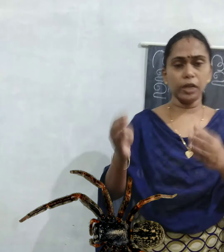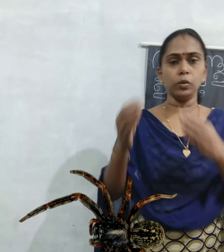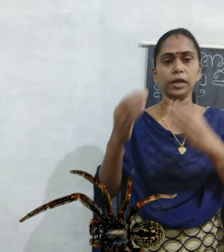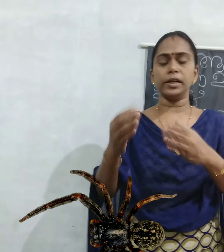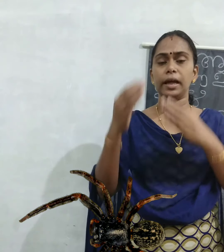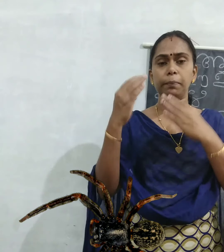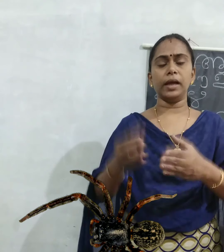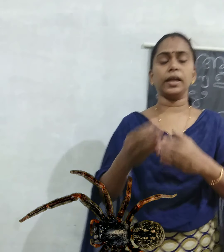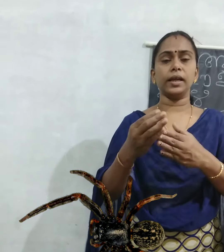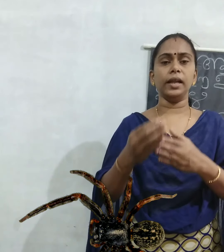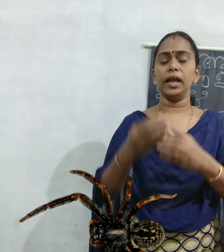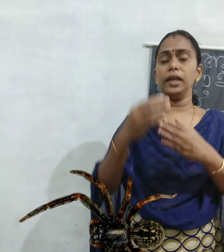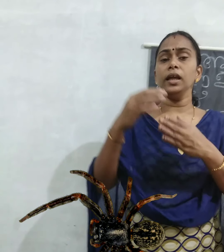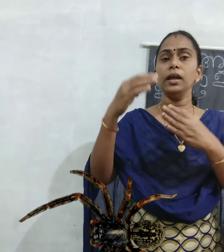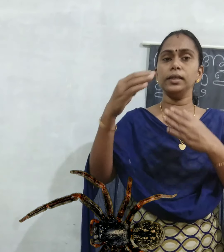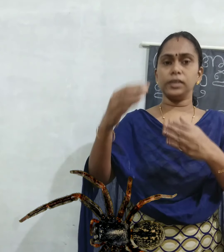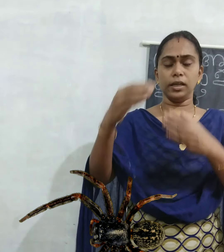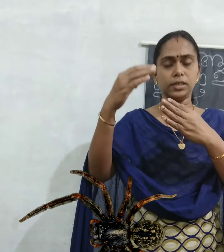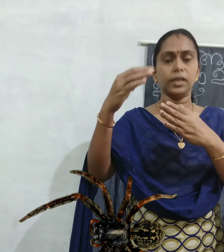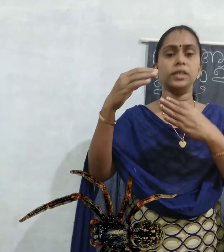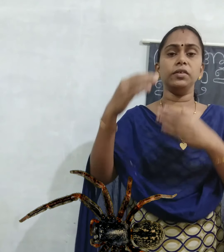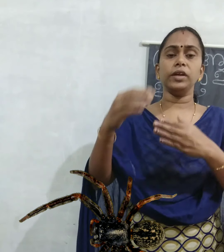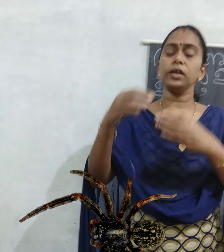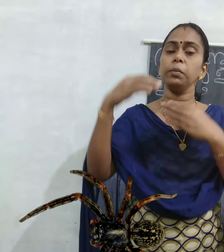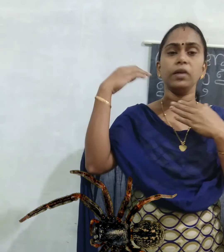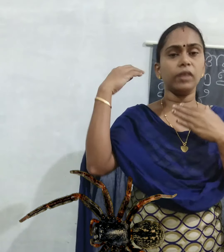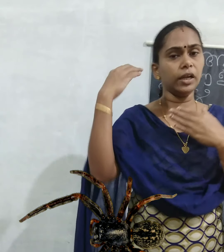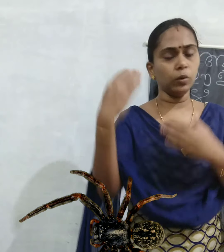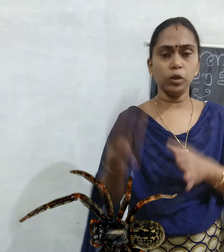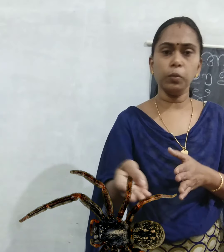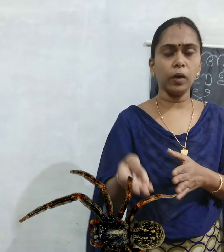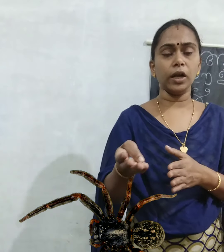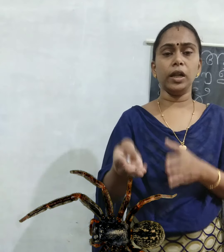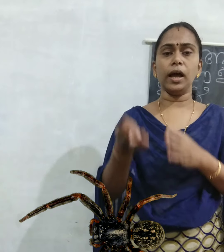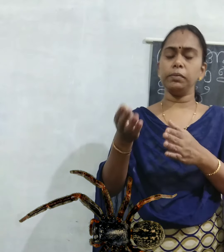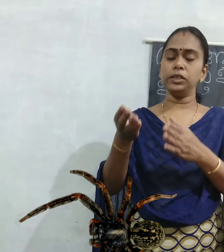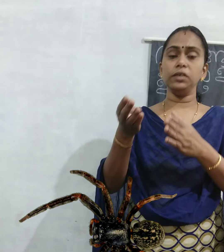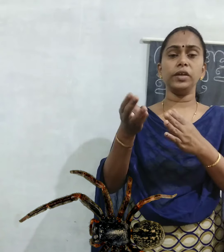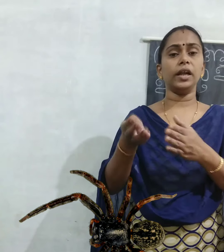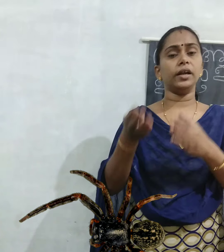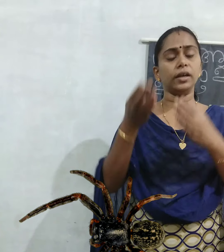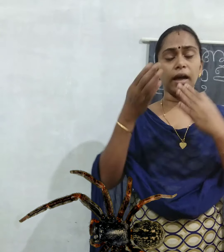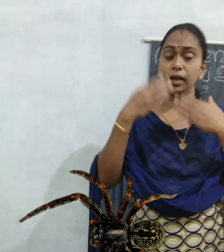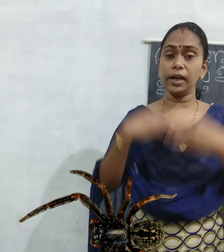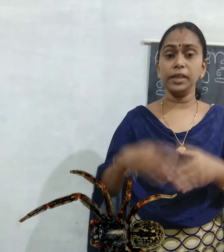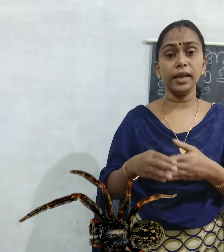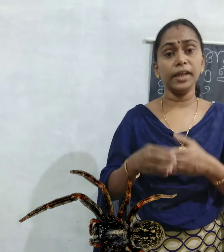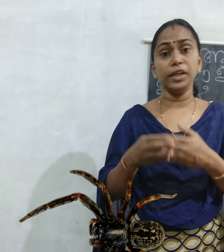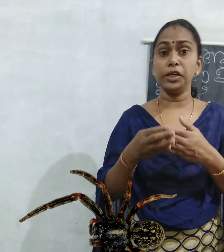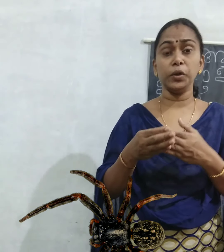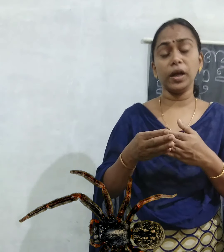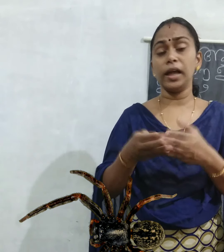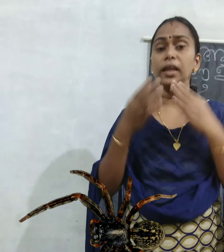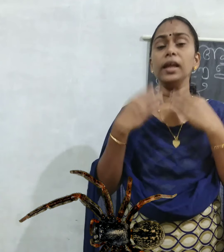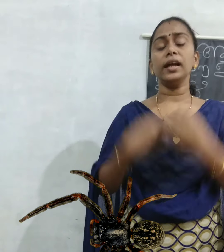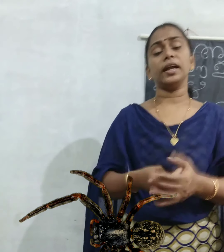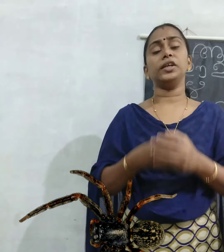ഉള്ളിൽ ട്രാപ്പിലാക്കി കഴിഞ്ഞാല് ചെറിയ ചെറിയ ജീവികൾക്ക് പിന്നെ വലയുടെ ഉള്ളിൽ നിന്ന് പോകാൻ കഴിയില്ല. ആ ജീവികളെയാണ് ആര് കഴിക്കുക, ഈ എട്ടുകാലി കഴിക്കുക.